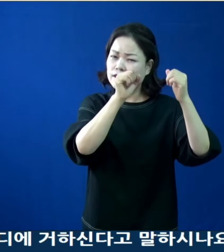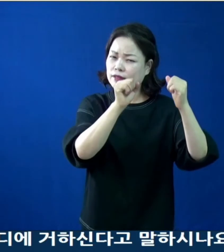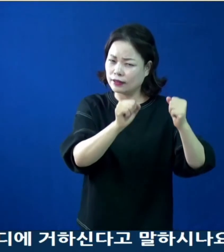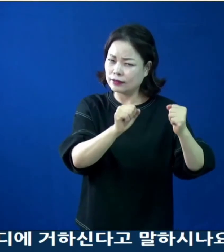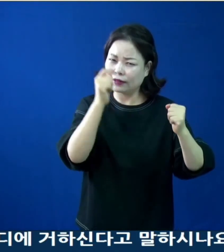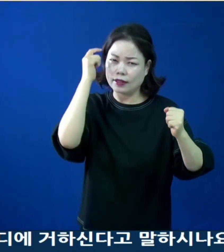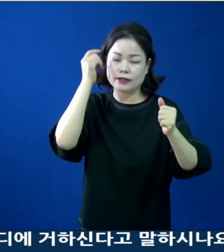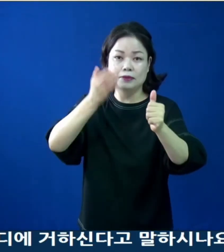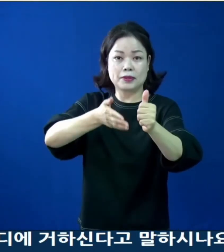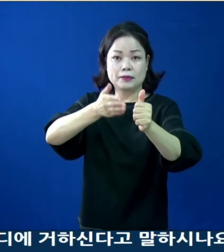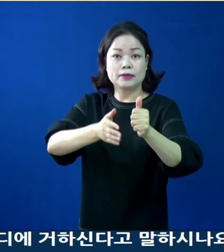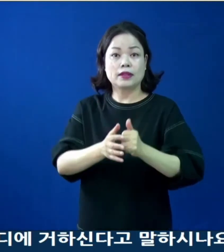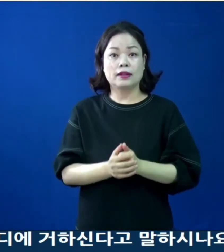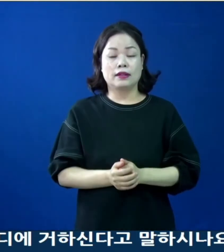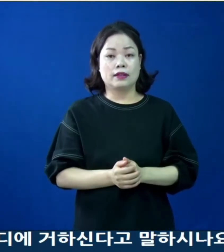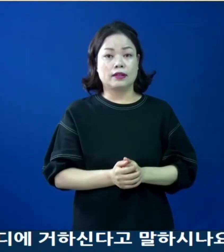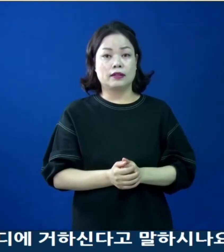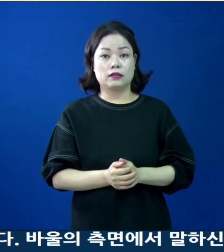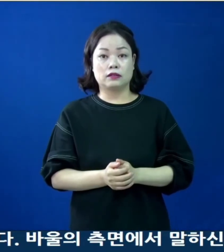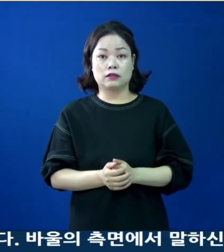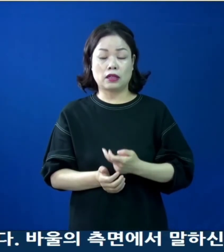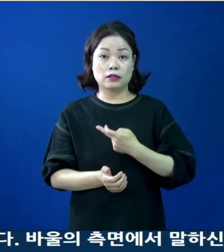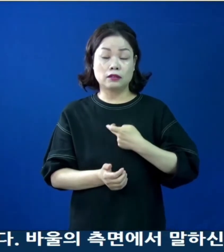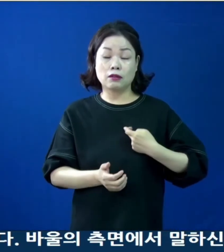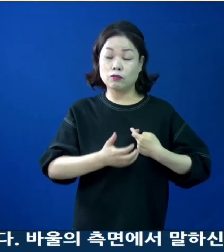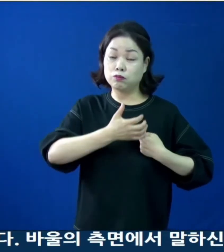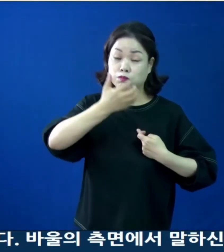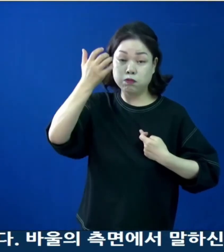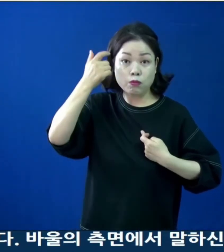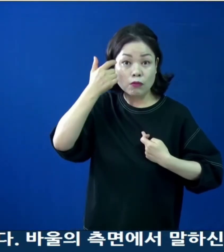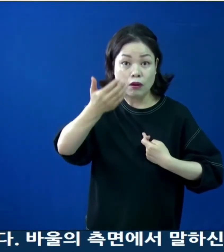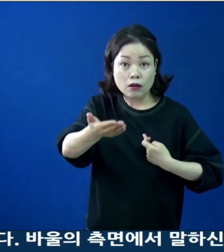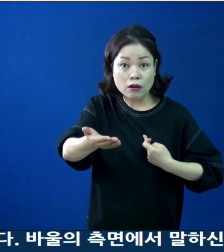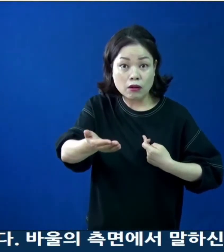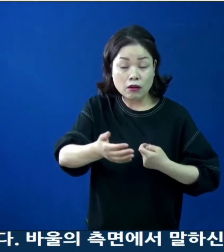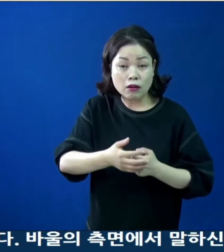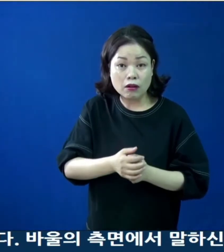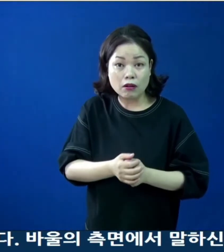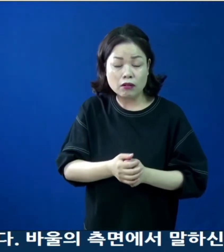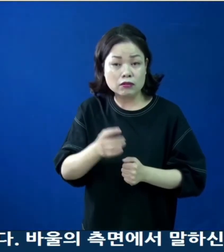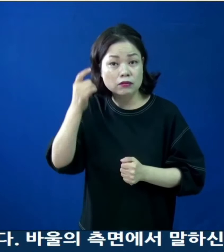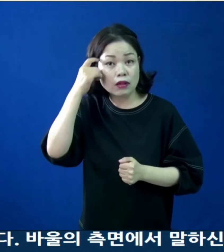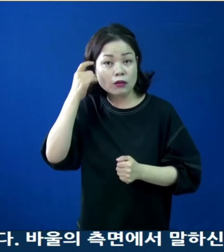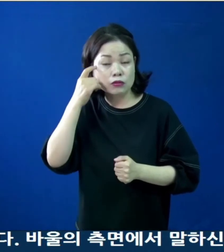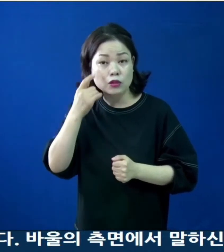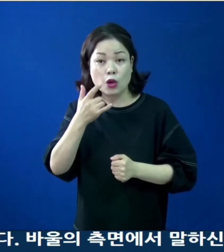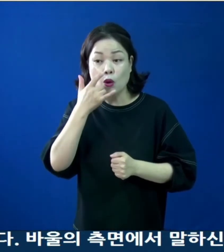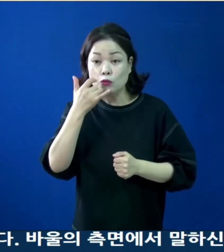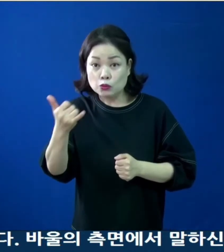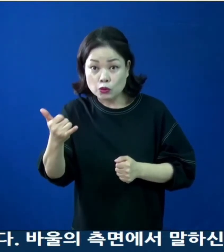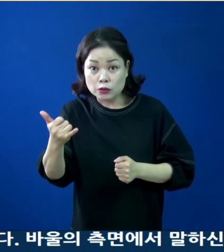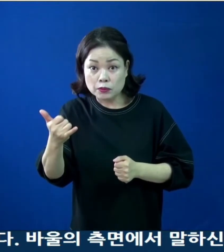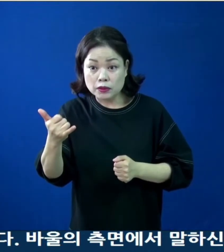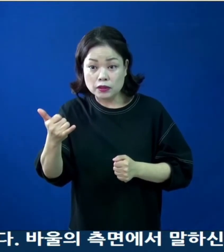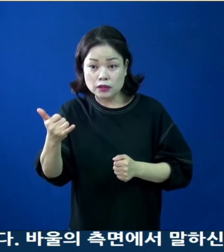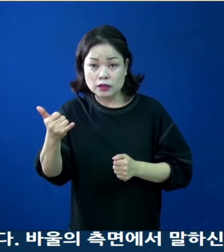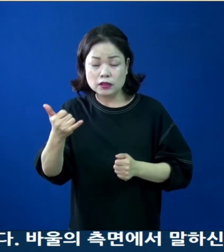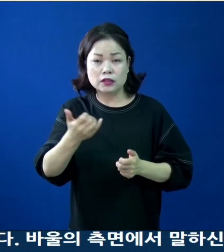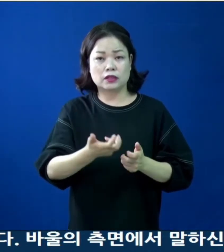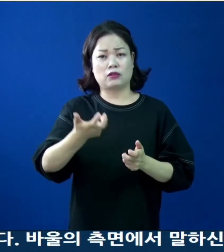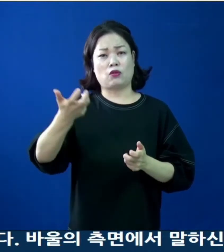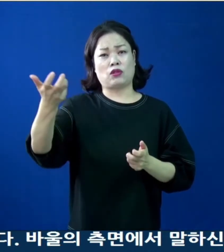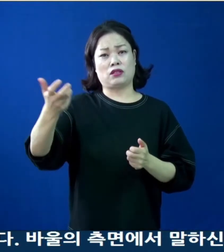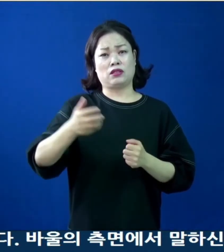합니다. 제자들이 상상이나 할 수 있었겠습니까? 생각해 보십시오. 부모님들이